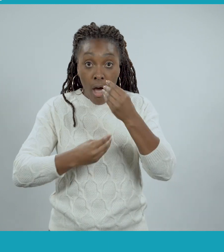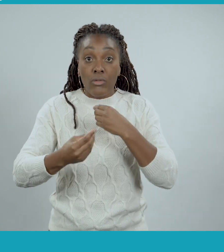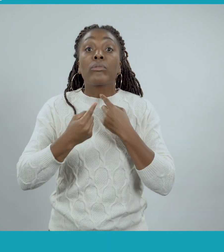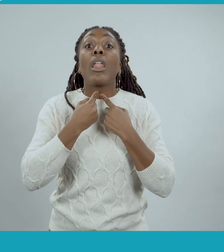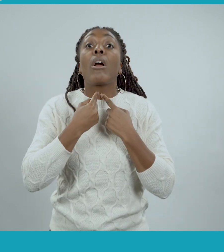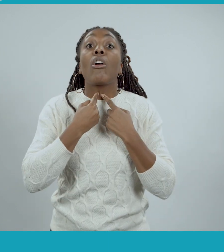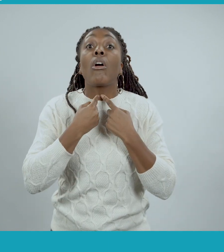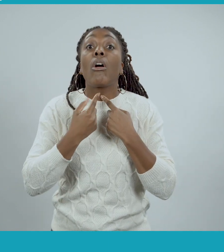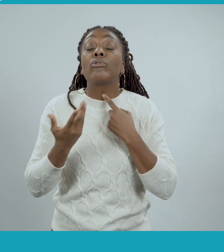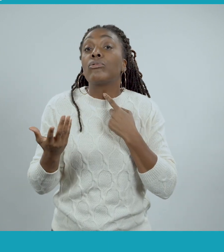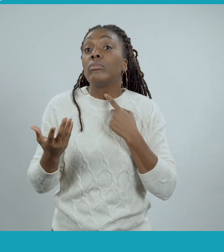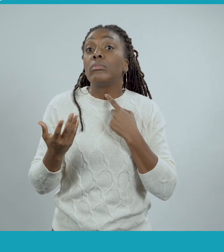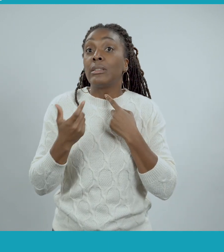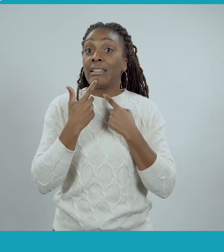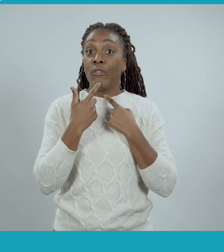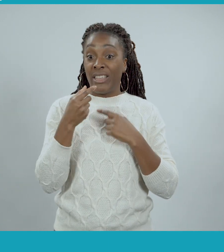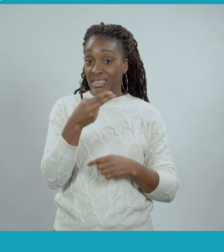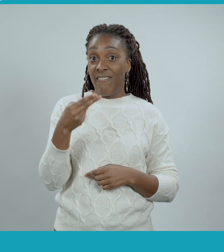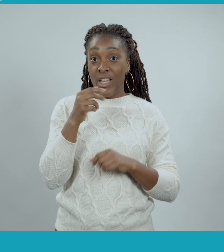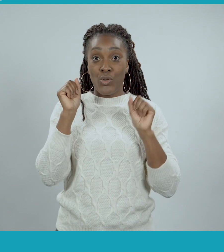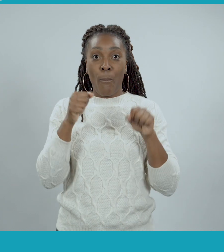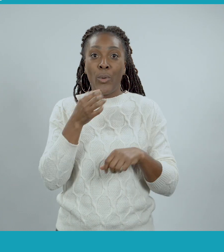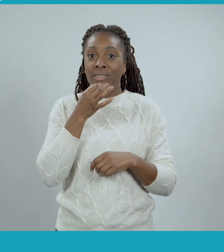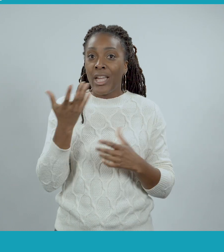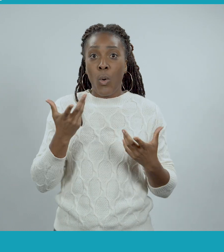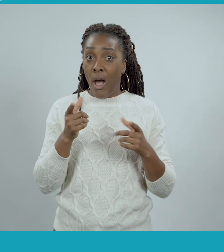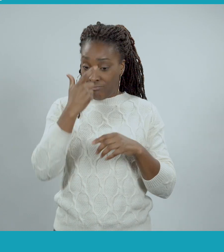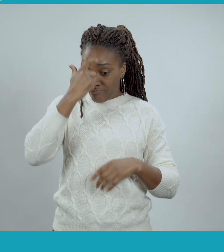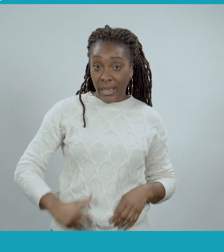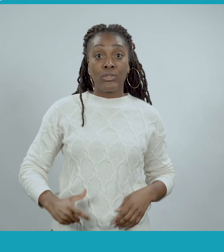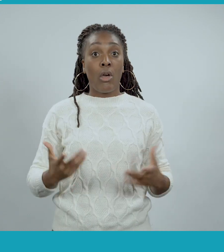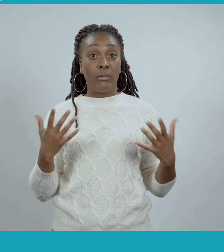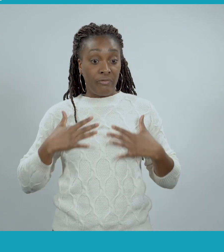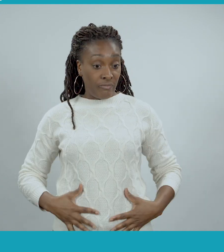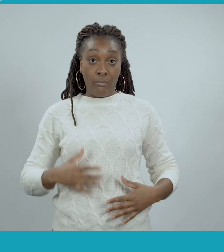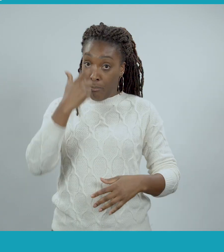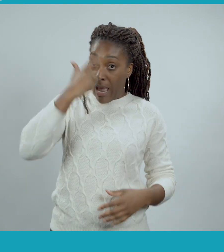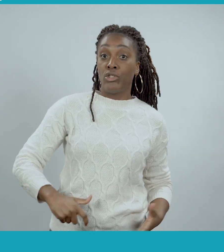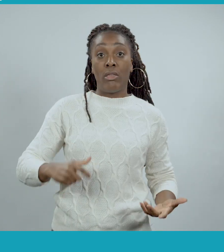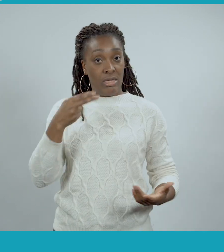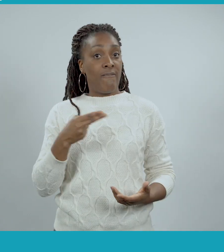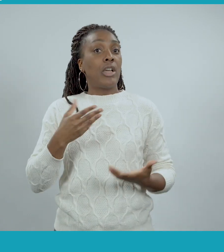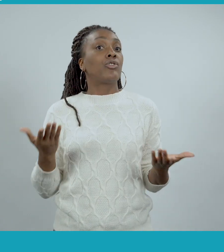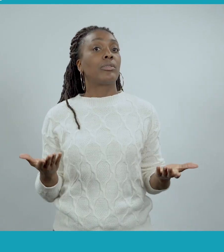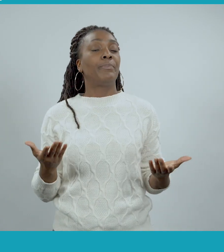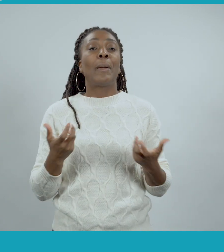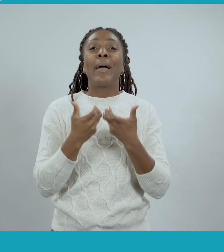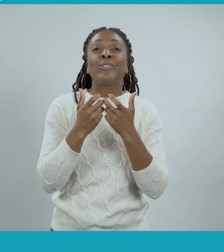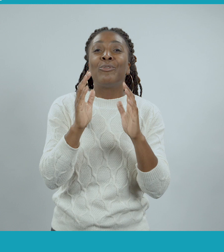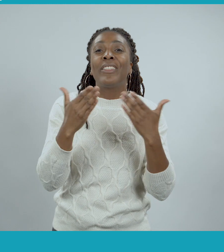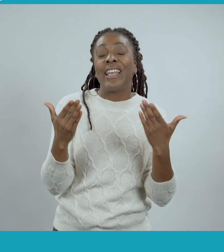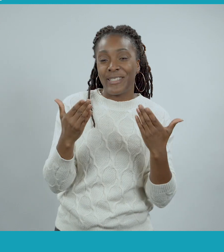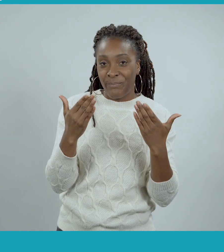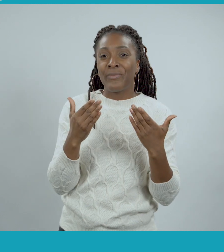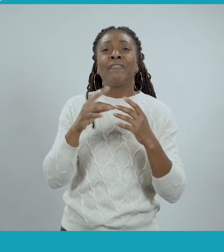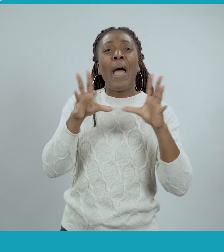entre et sort de la gorge, on peut également assimiler nefesh à la personne tout entière. Dans Genèse, par